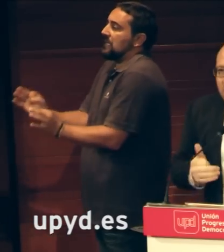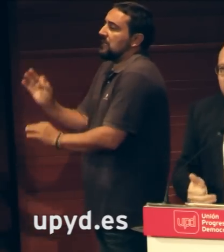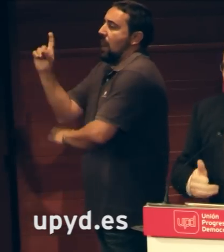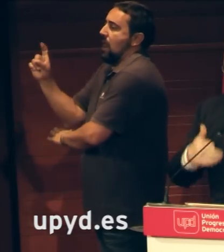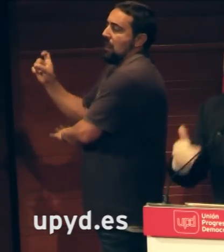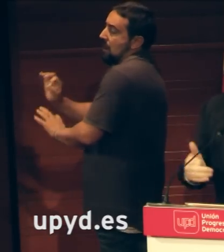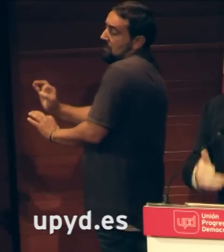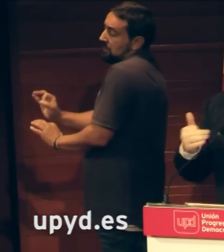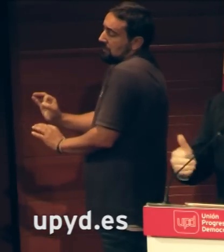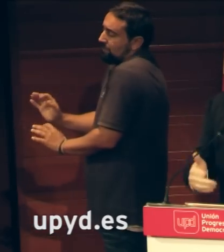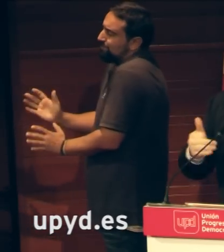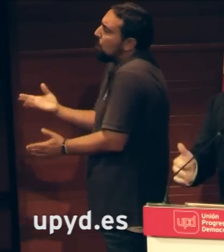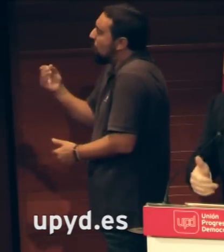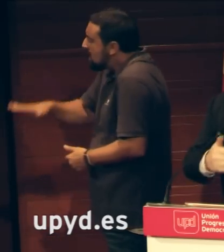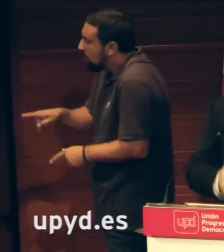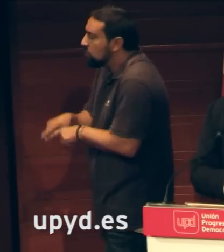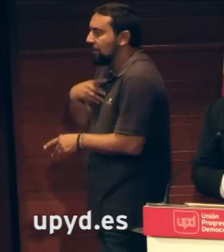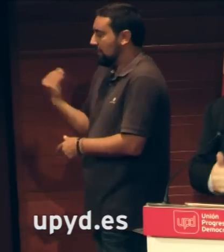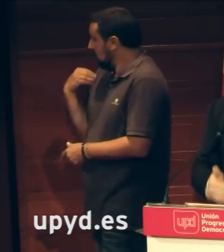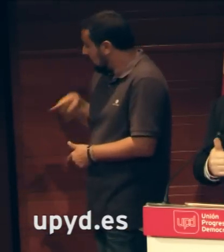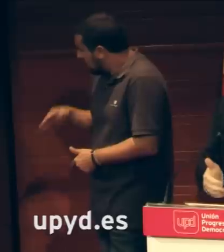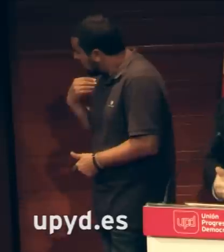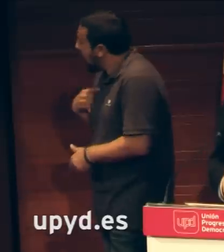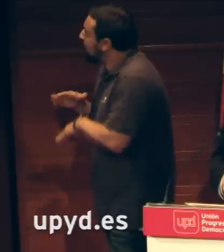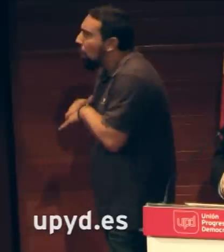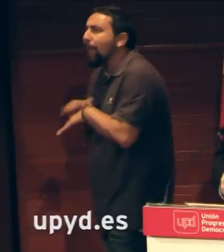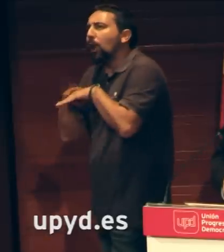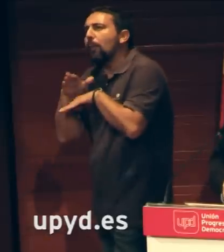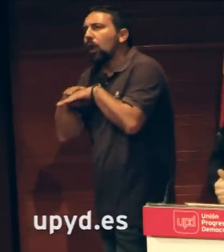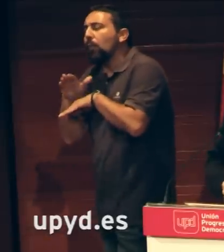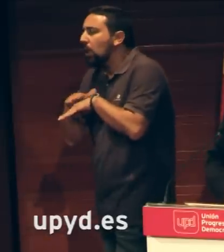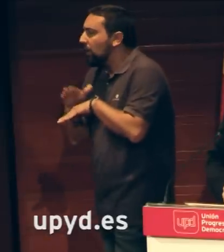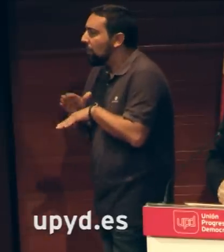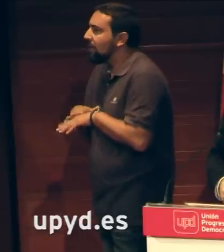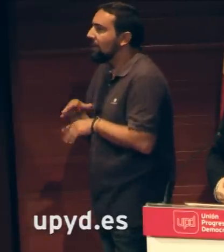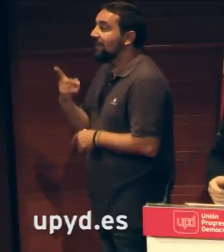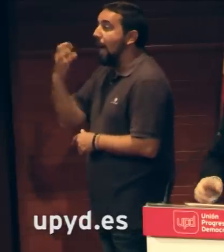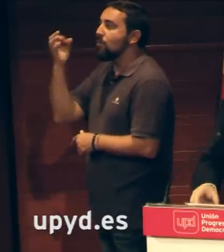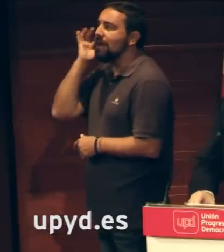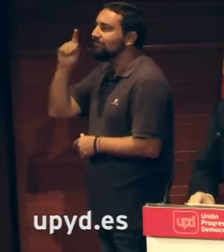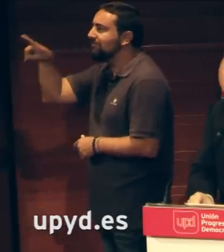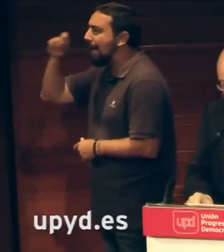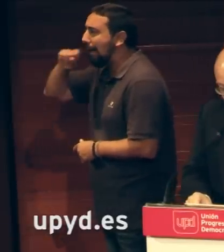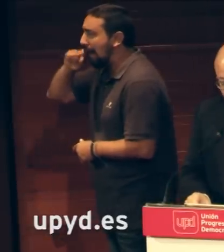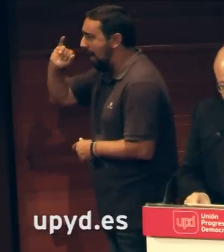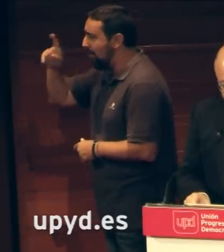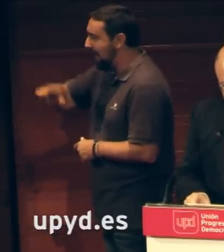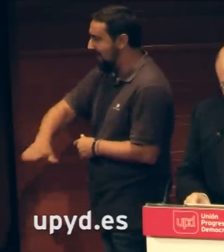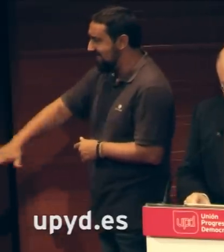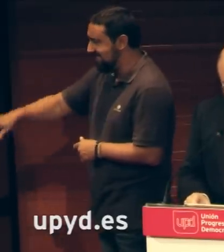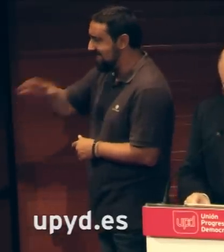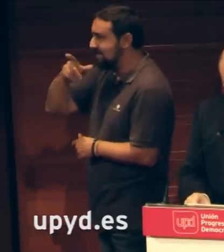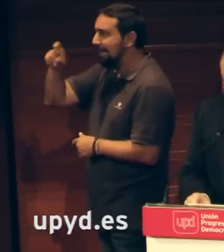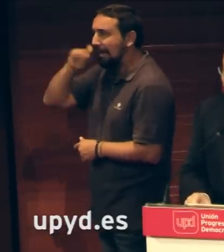cuando un niño pregunta ¿y por qué? ¿Y por qué? ¿Y por qué? ¿Y por qué? ¿Y por qué? ¿Y por qué? ¿Ves? Ya está llorando. Le habrán contado. Le